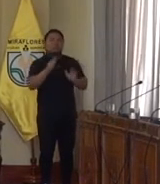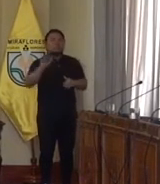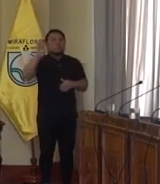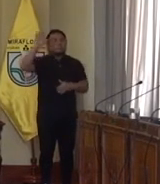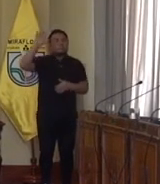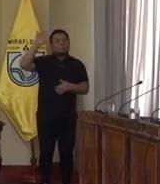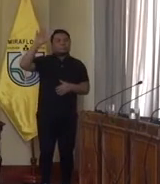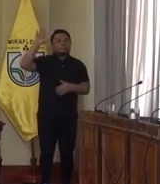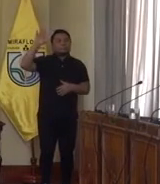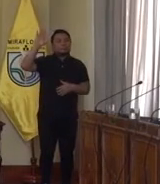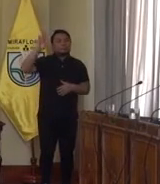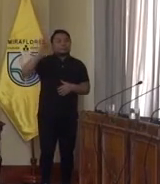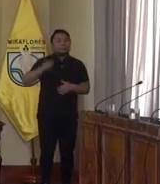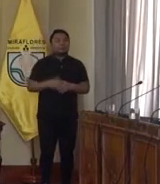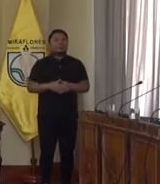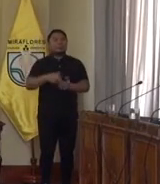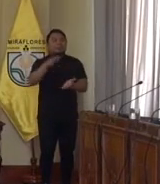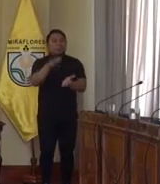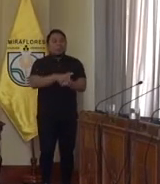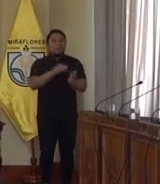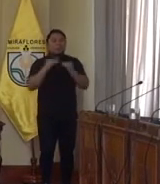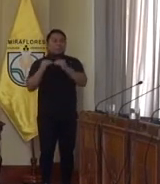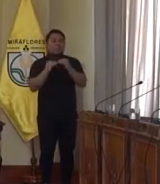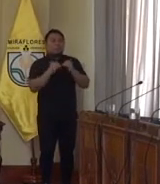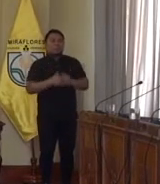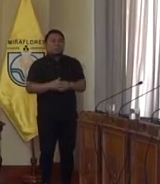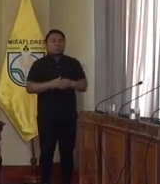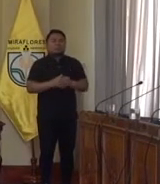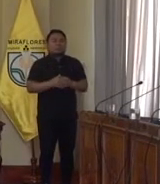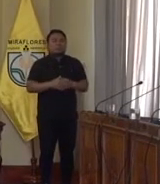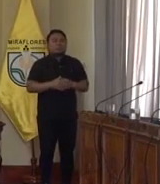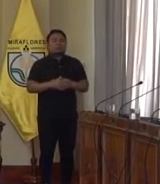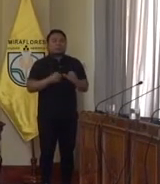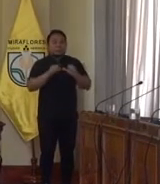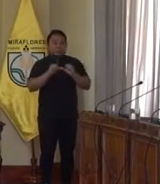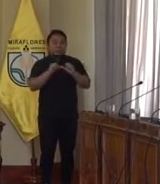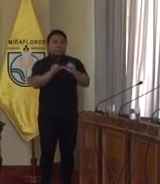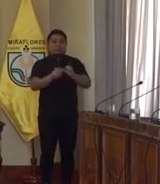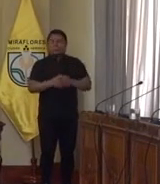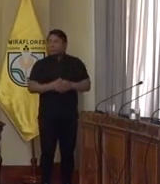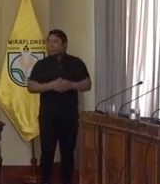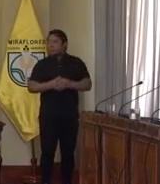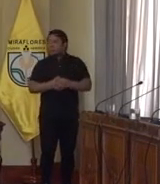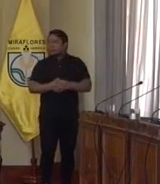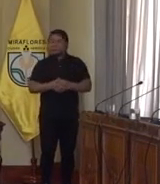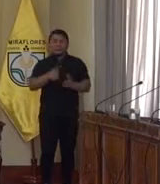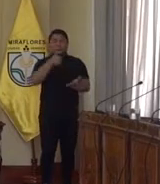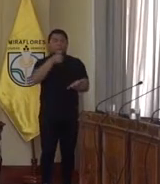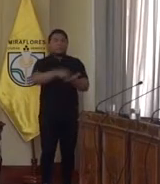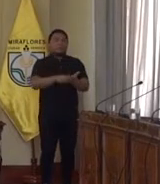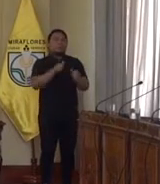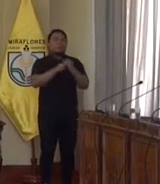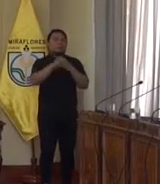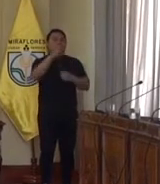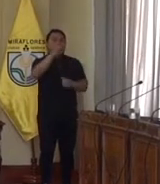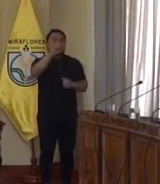mano. Aprobado por unanimidad. Seguimos, señora secretaria. Carta número